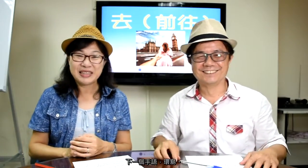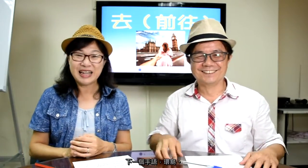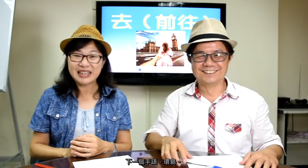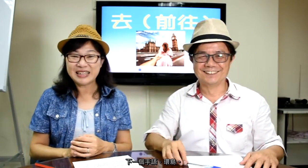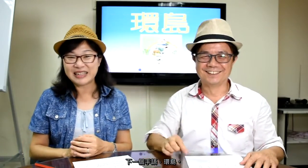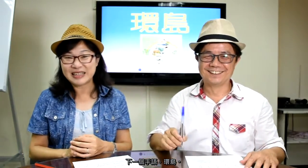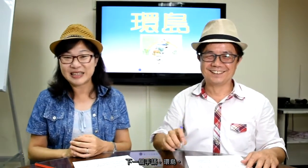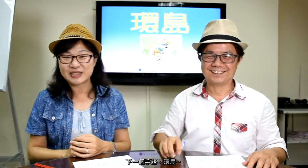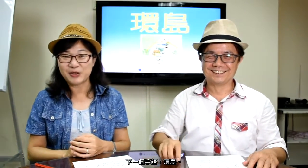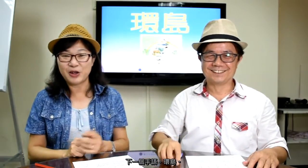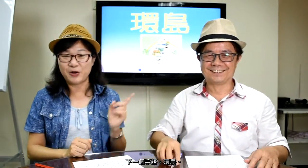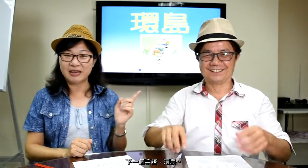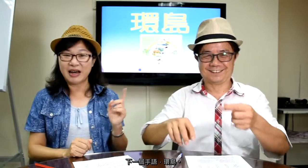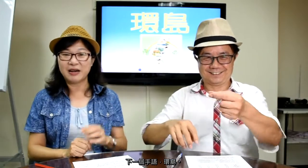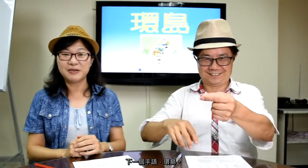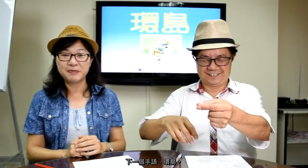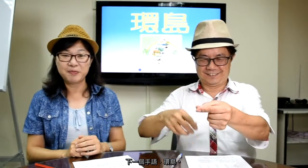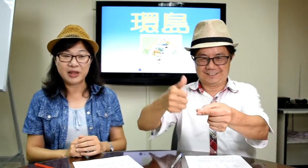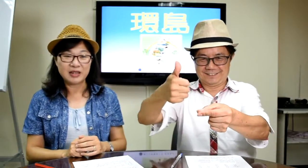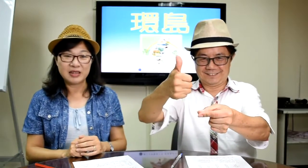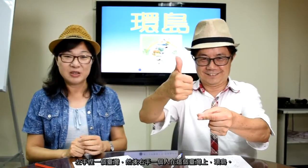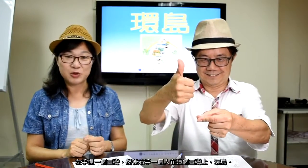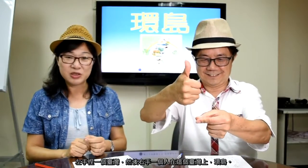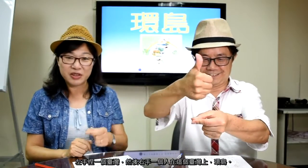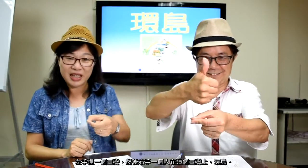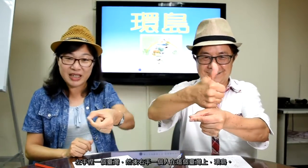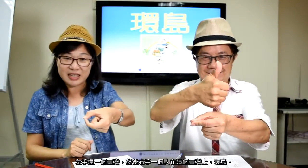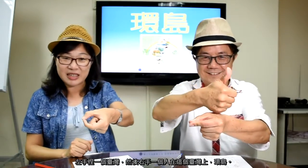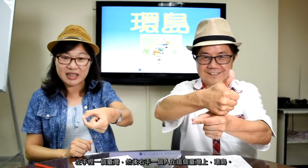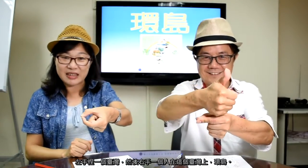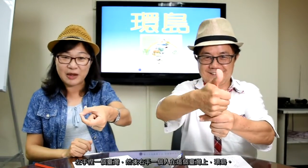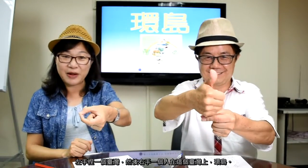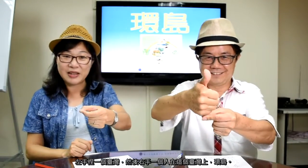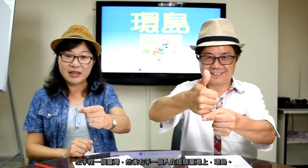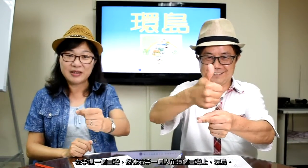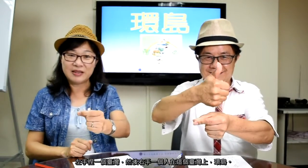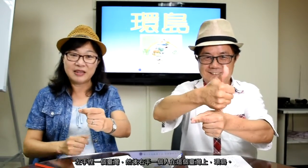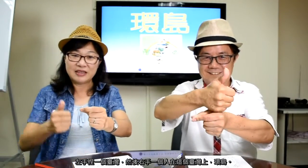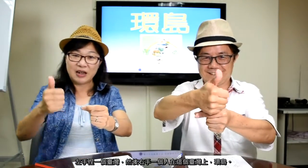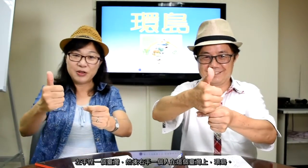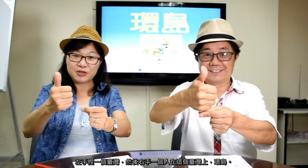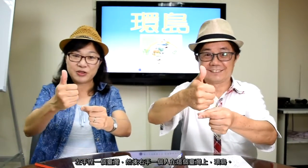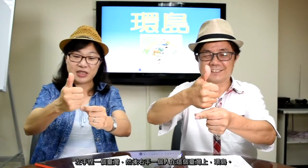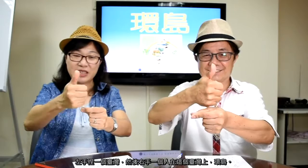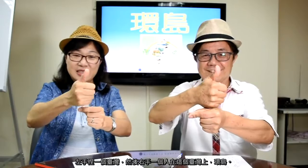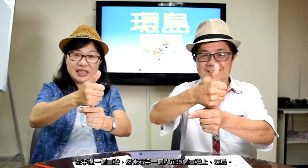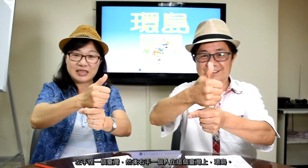好，下一个手语哦，环岛，左手捏一个啊，台湾，然后右手一个人在这